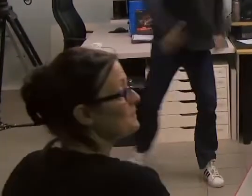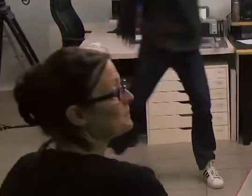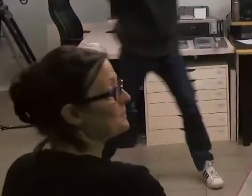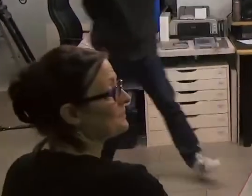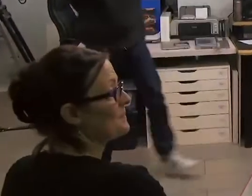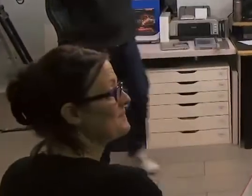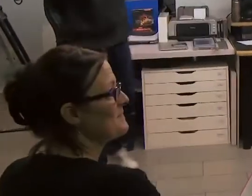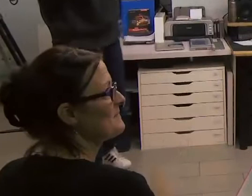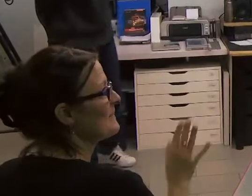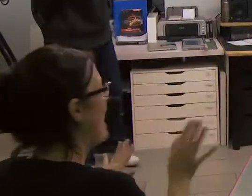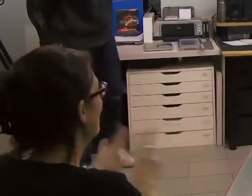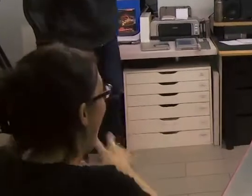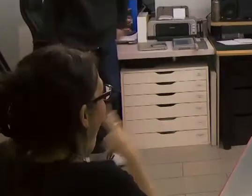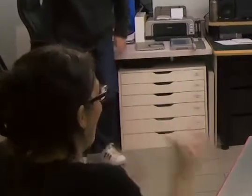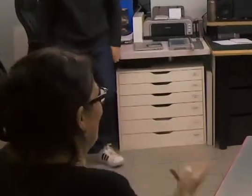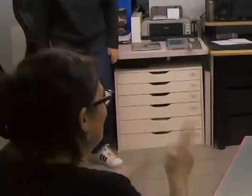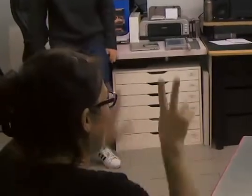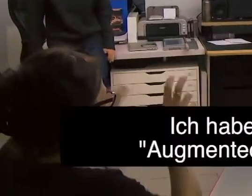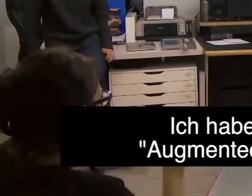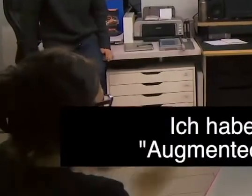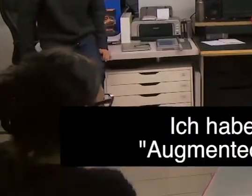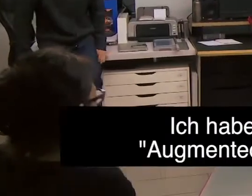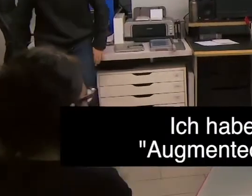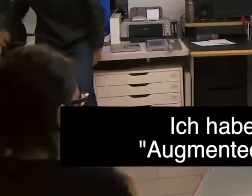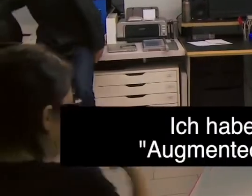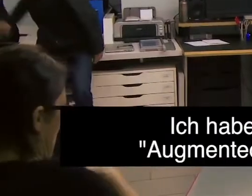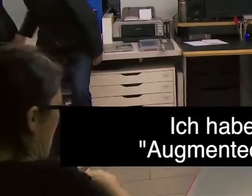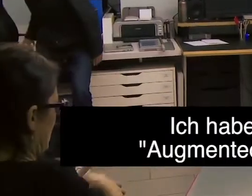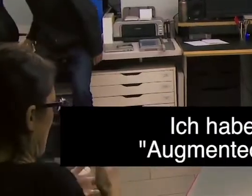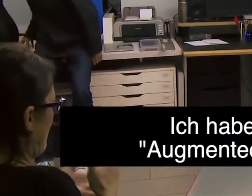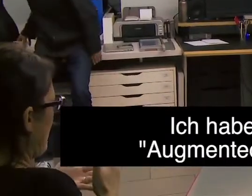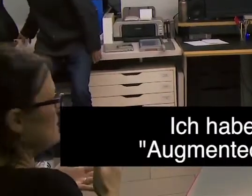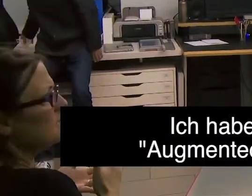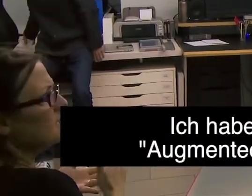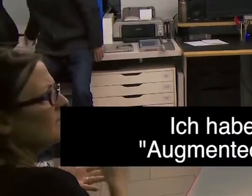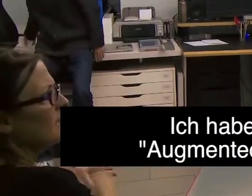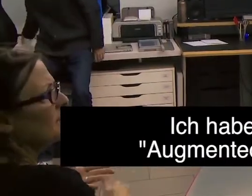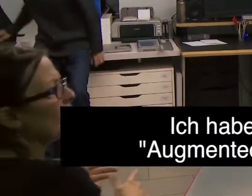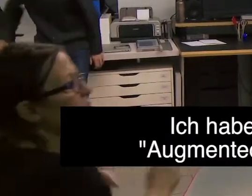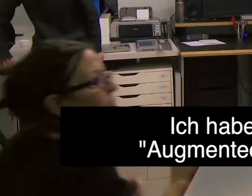eine, also aber ein ganz anderes Thema. Und zwar habe ich gelesen, dass es so Augmented Reality Brillen gibt, die